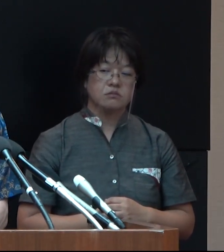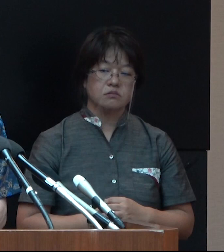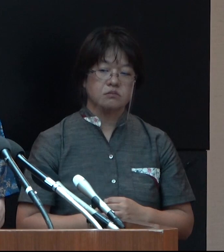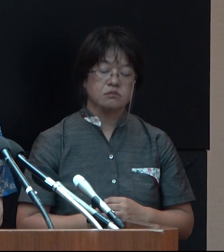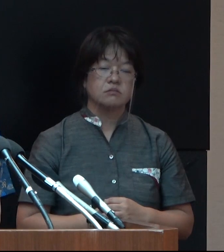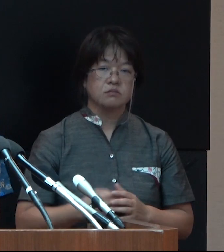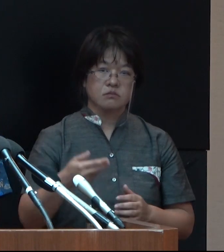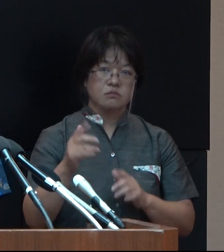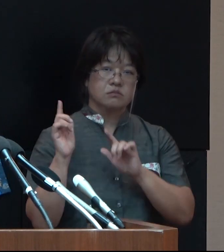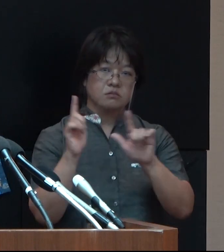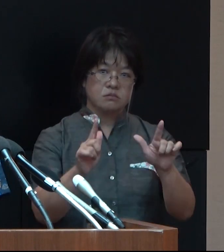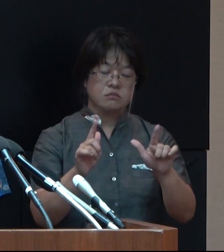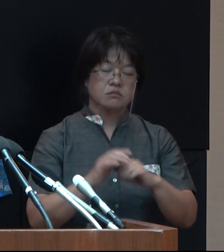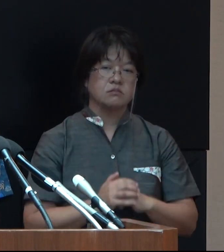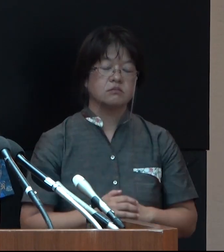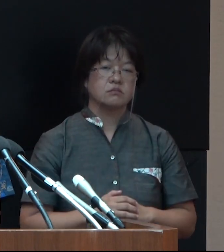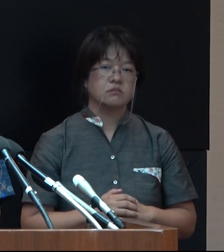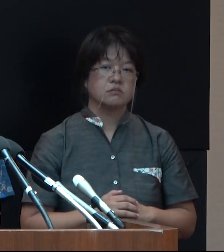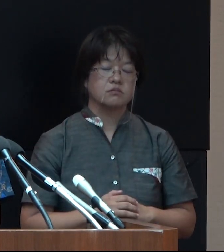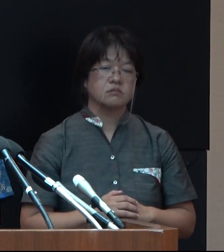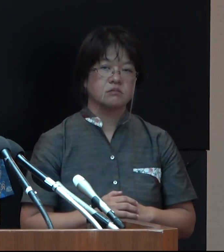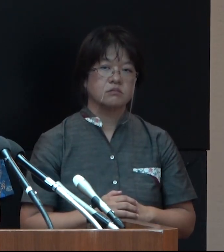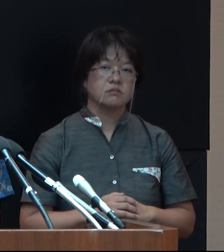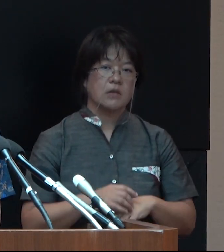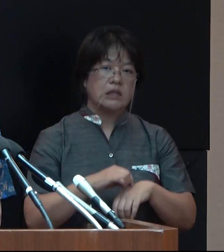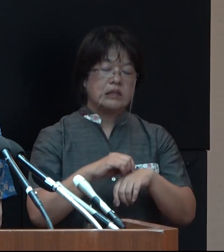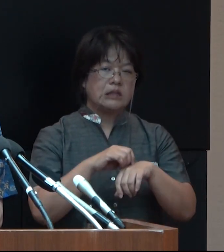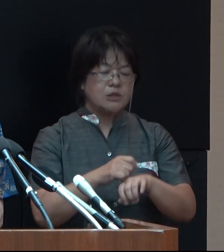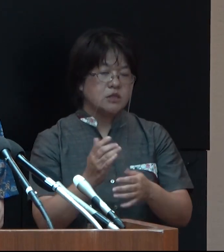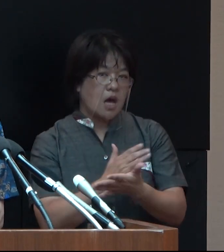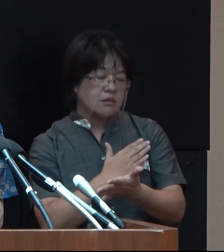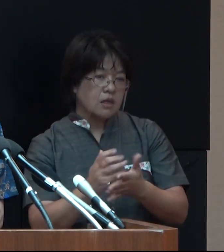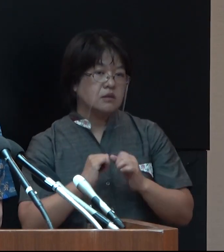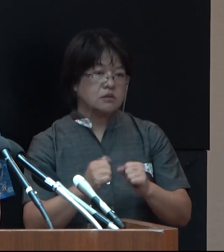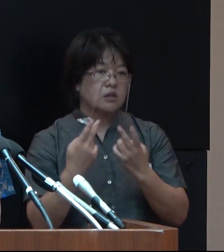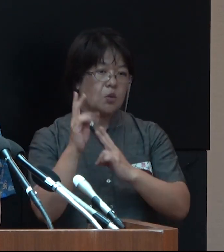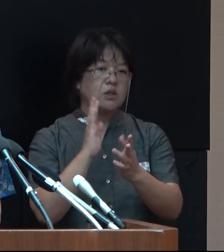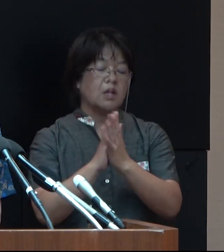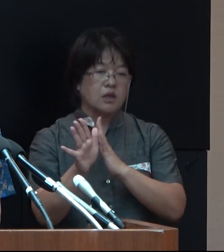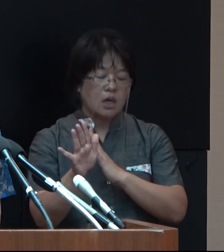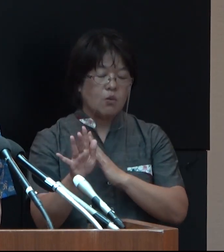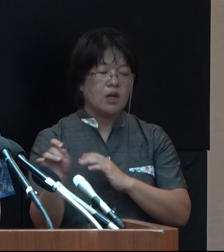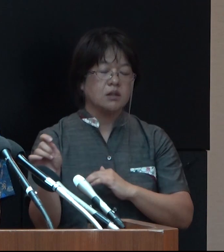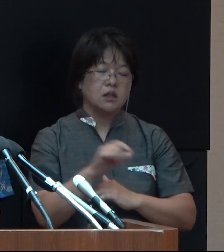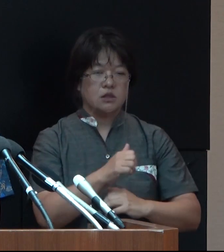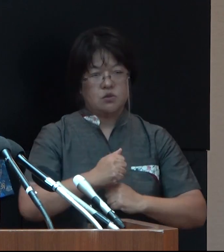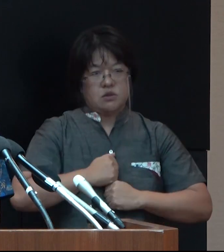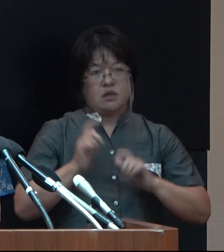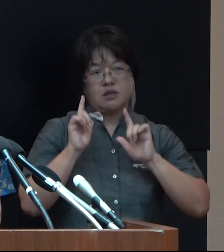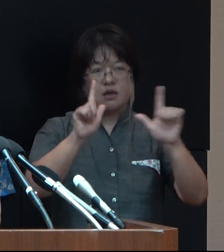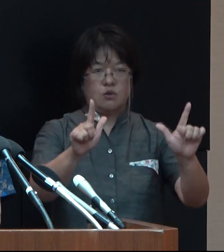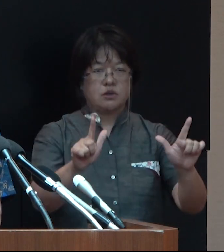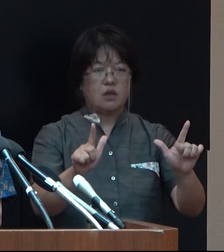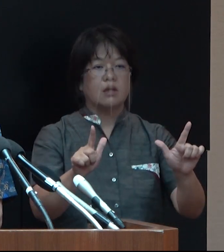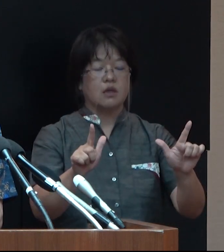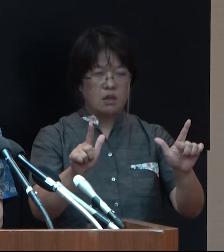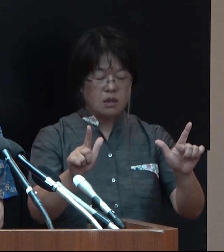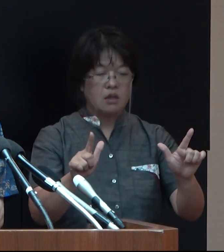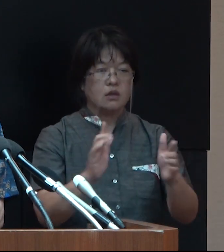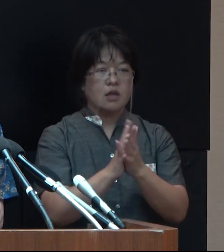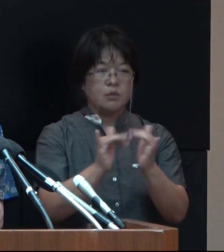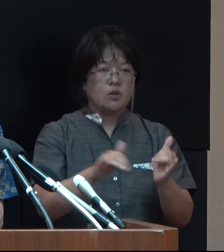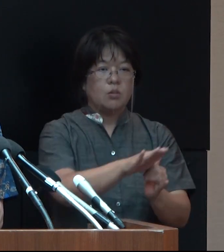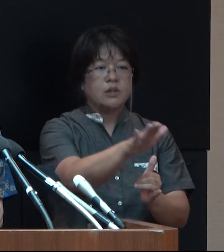非常に厳しい判断ではありますが、沖縄県は緊急事態宣言を発出させていただき、県民の皆さん